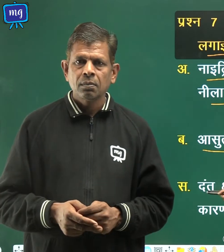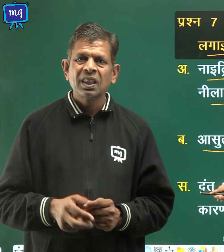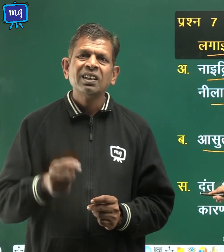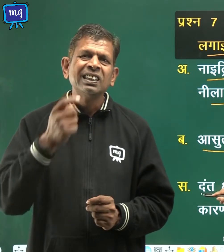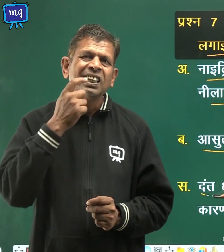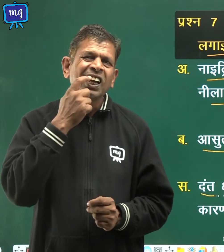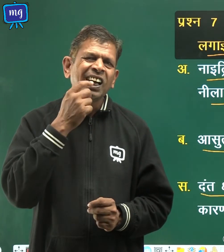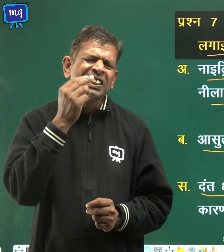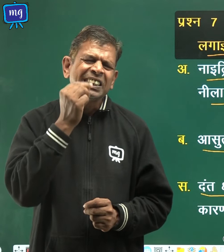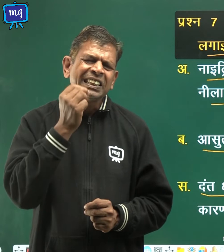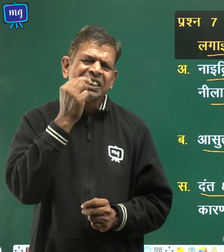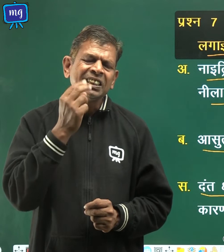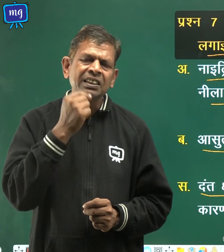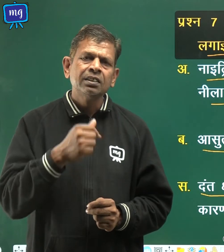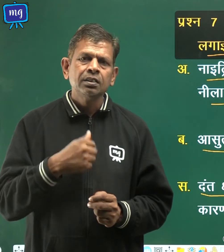दंतशय